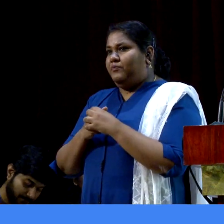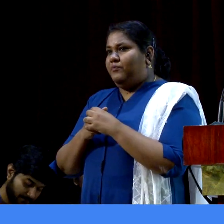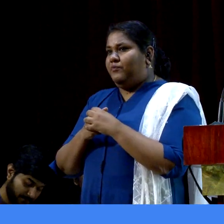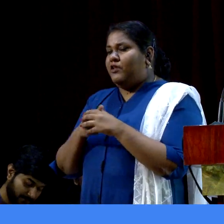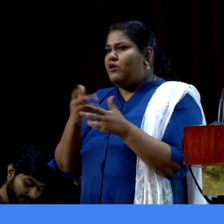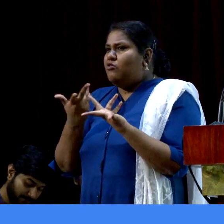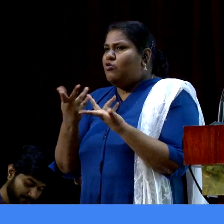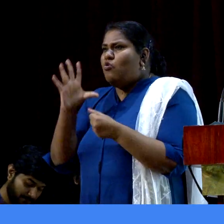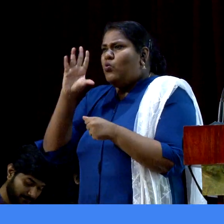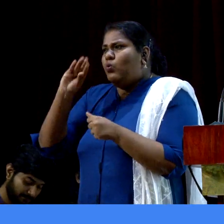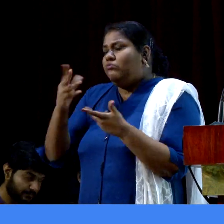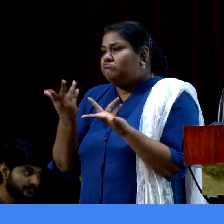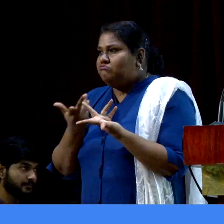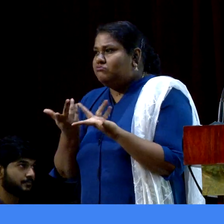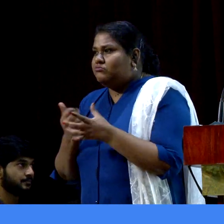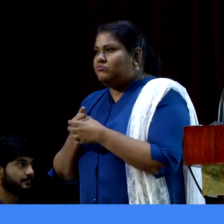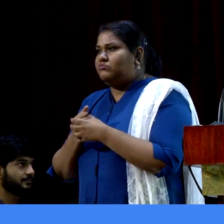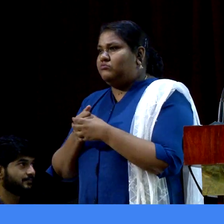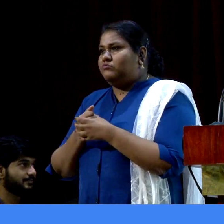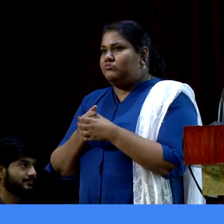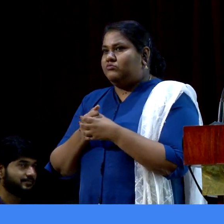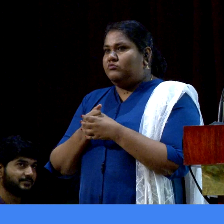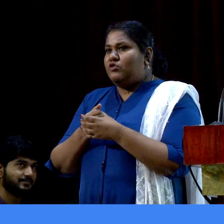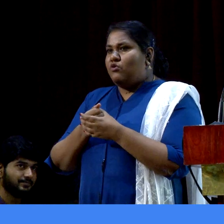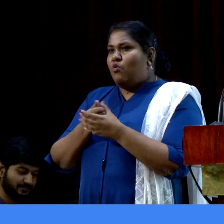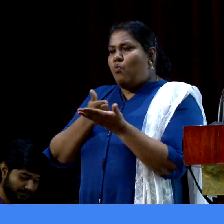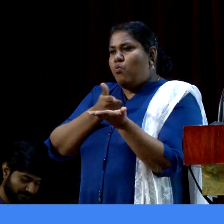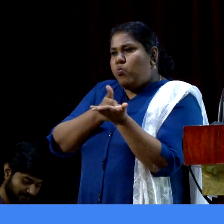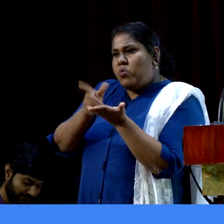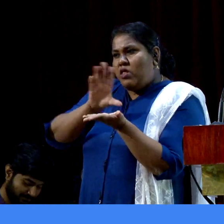குறைந்தபட்சம் என்னவென்றால் ரூரல் ஏரியாவுக்கு